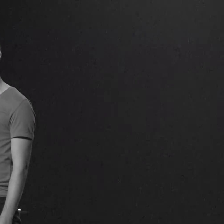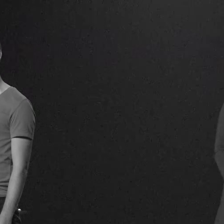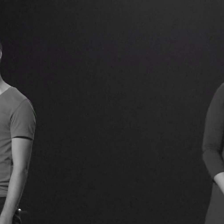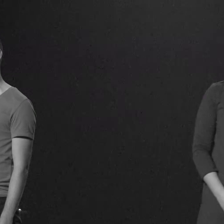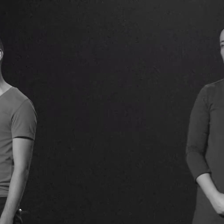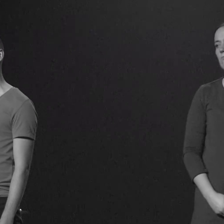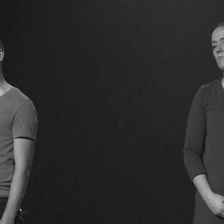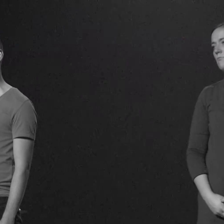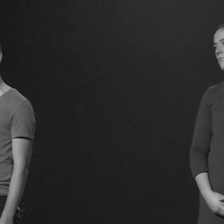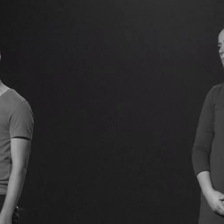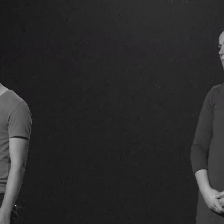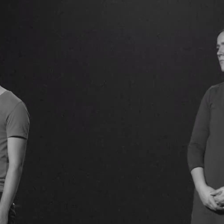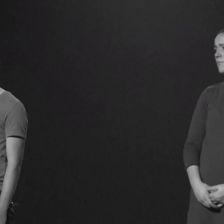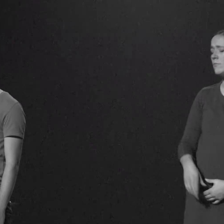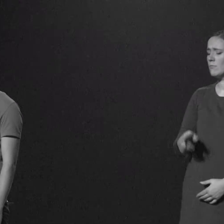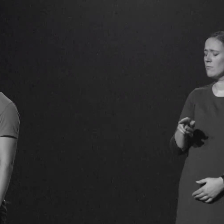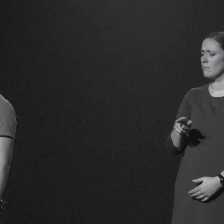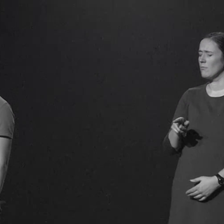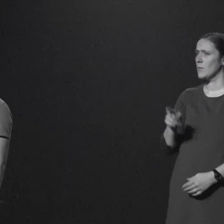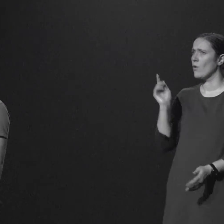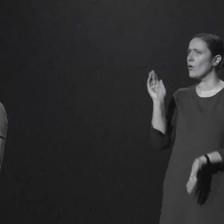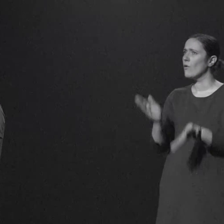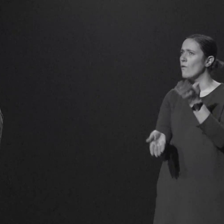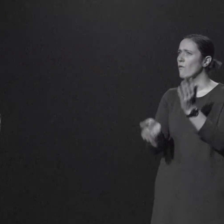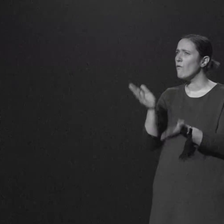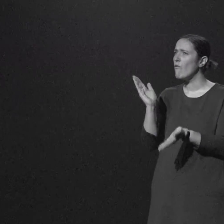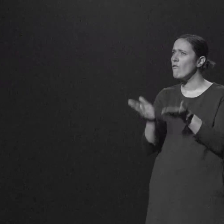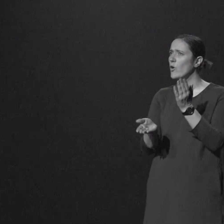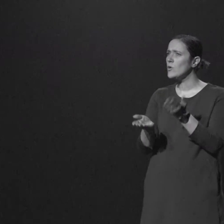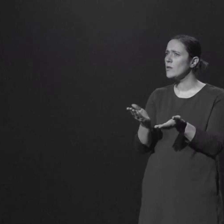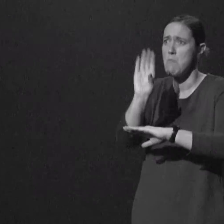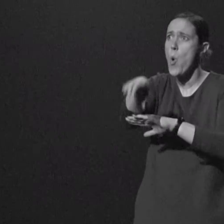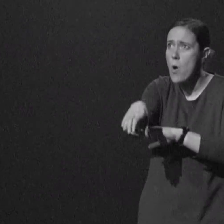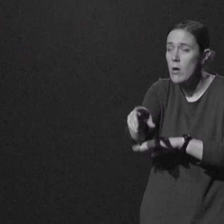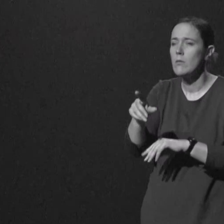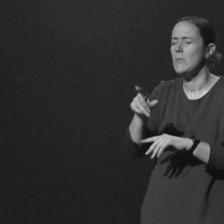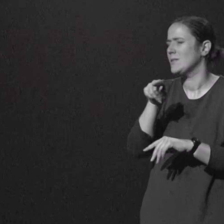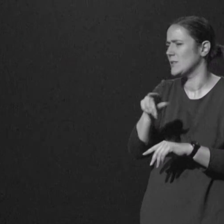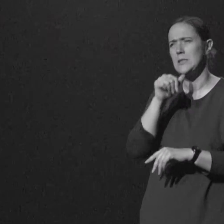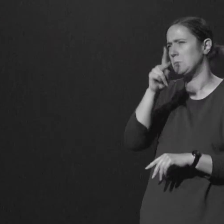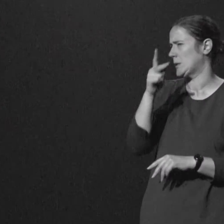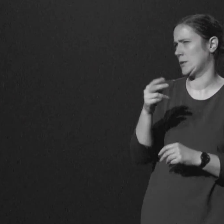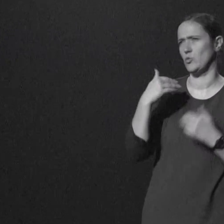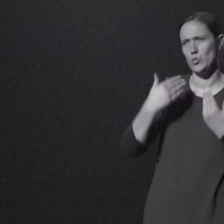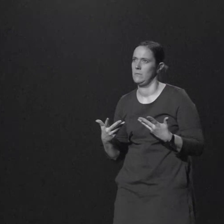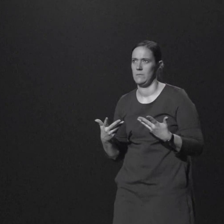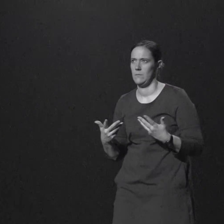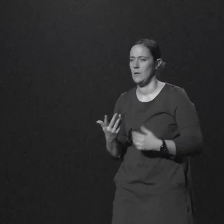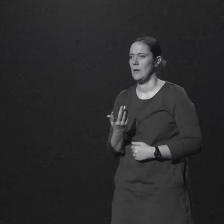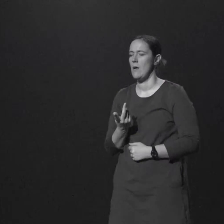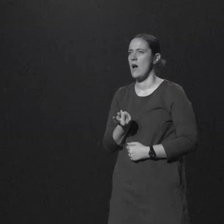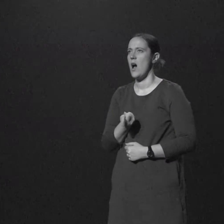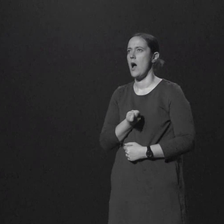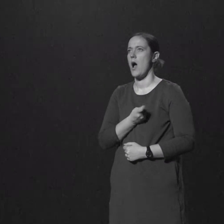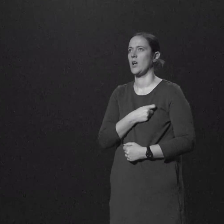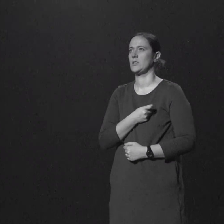Het waren niet de folteringen die het zwaarst waren in Breendonk. Ook de honger was niet het zwaarst. De